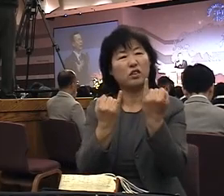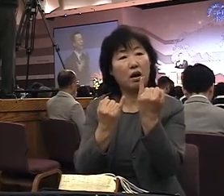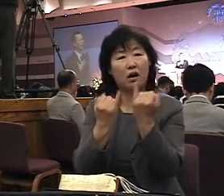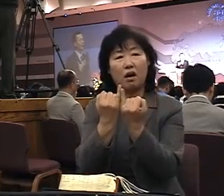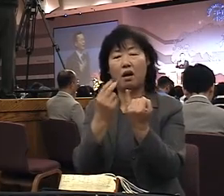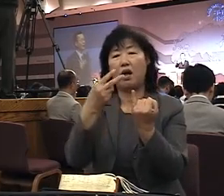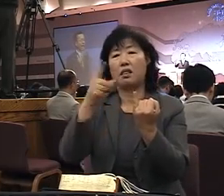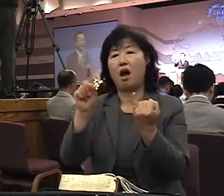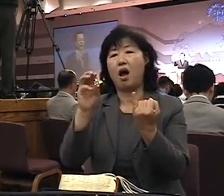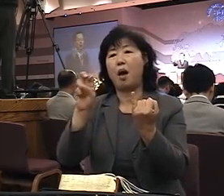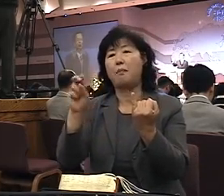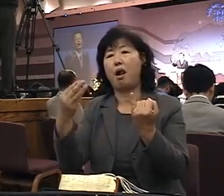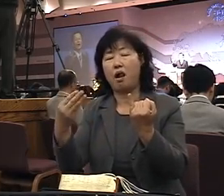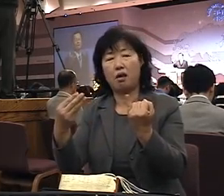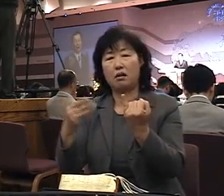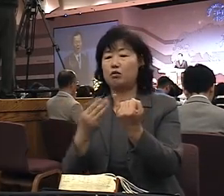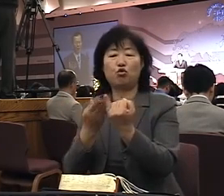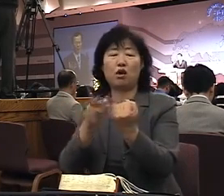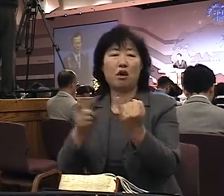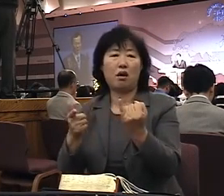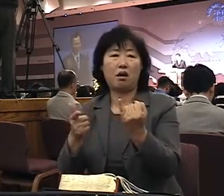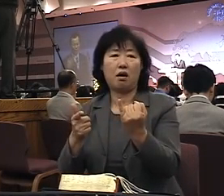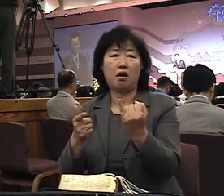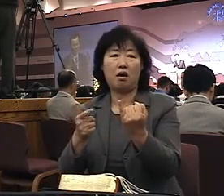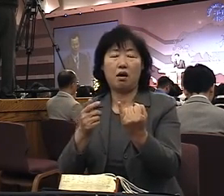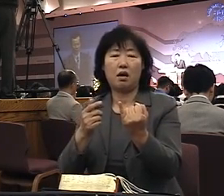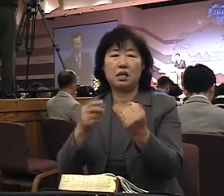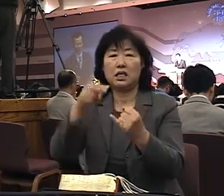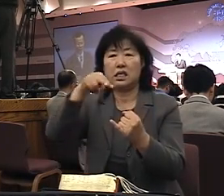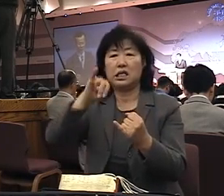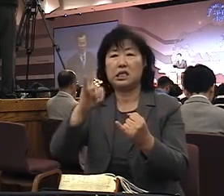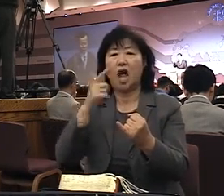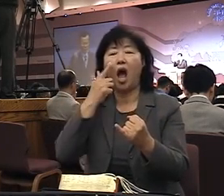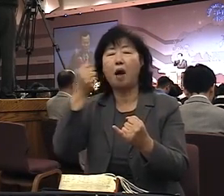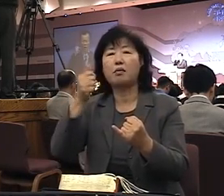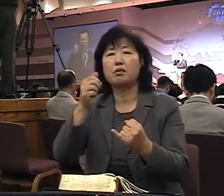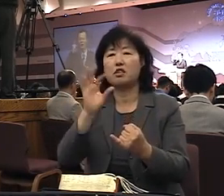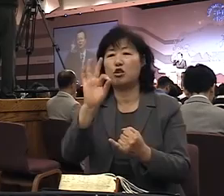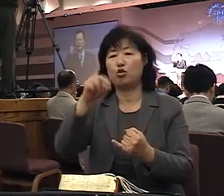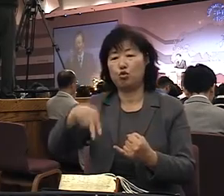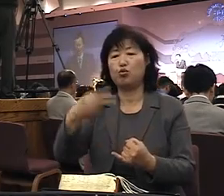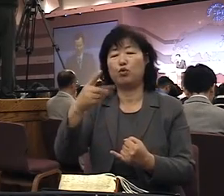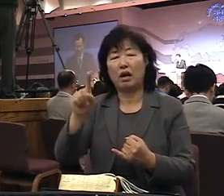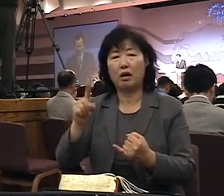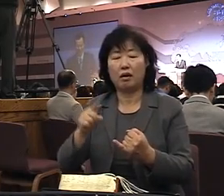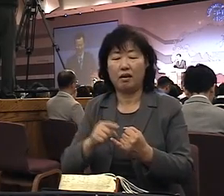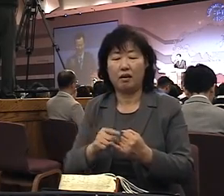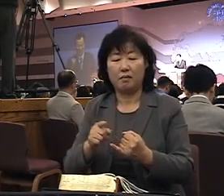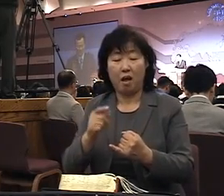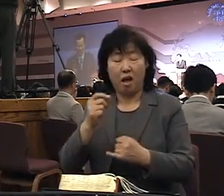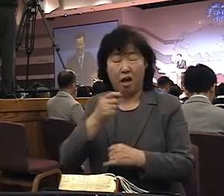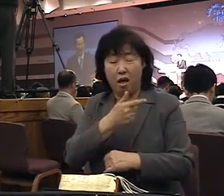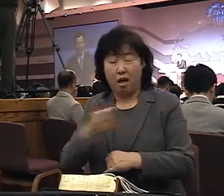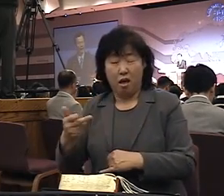나중에 미쳐 그 시아버지 유다의 마음을 깨달은 후에는 엄청난 계략을